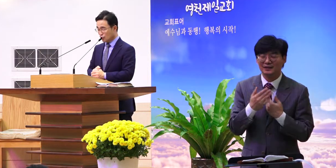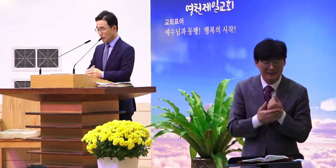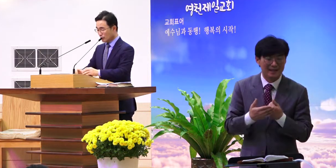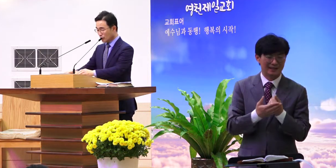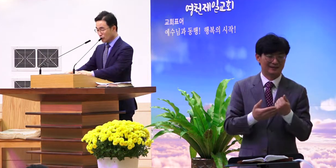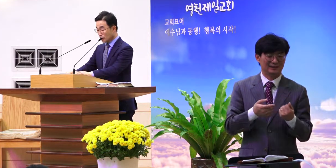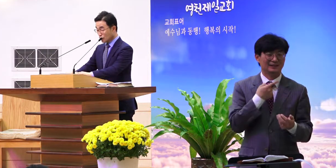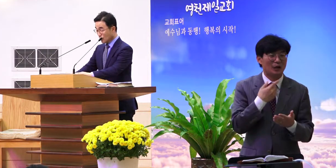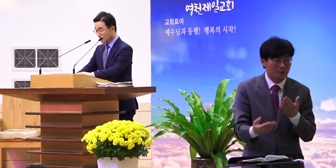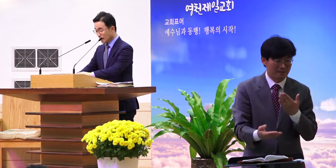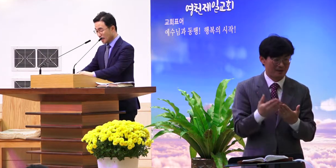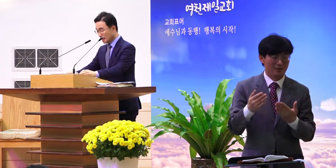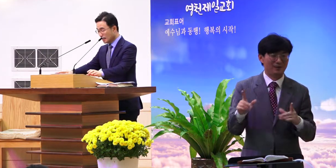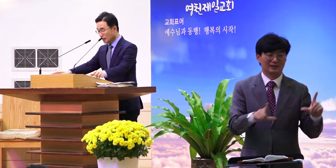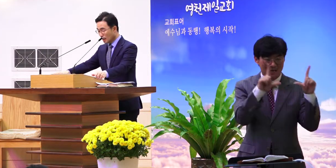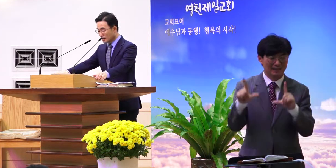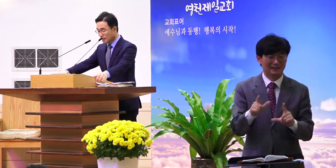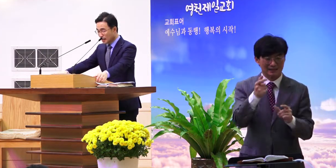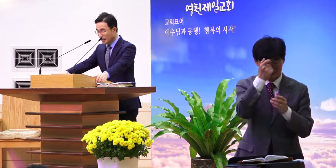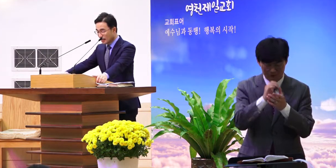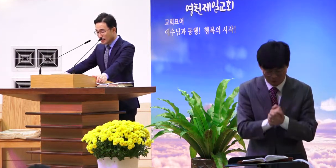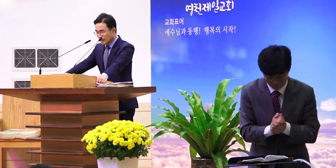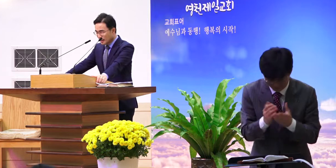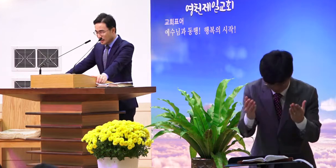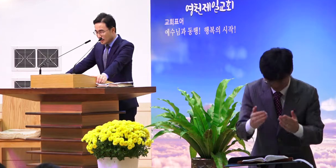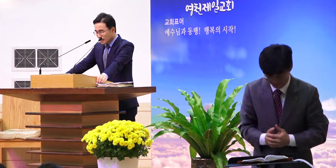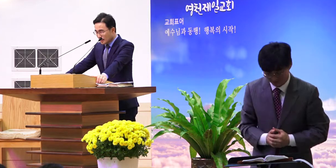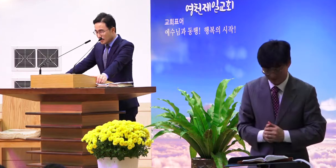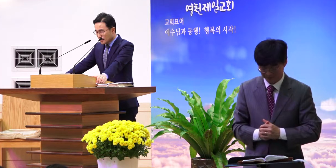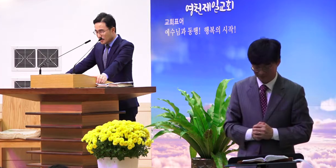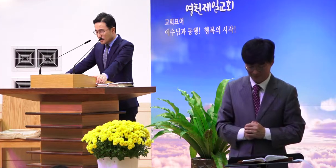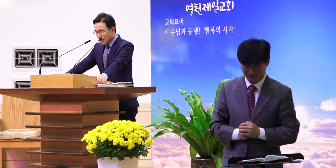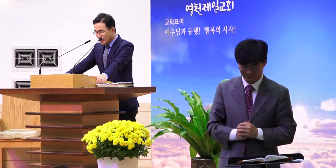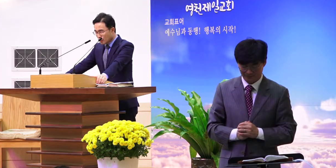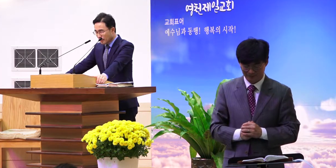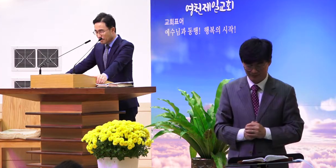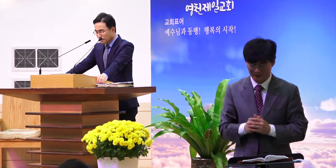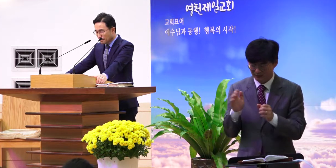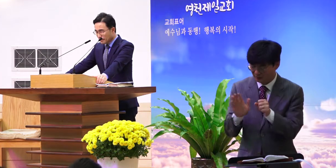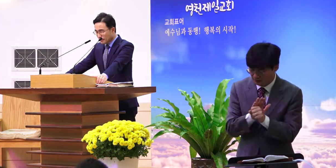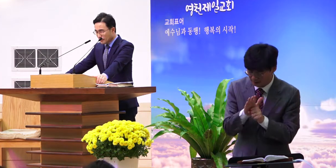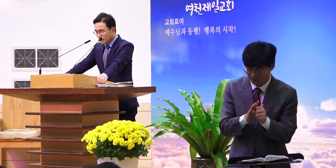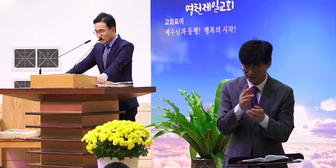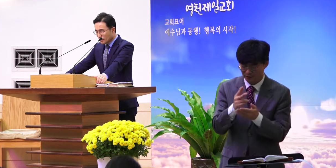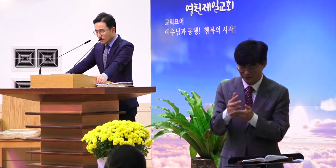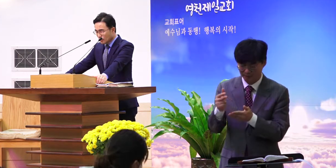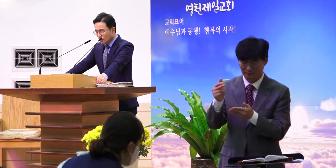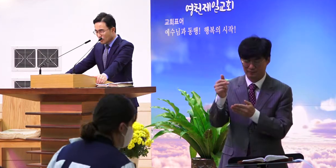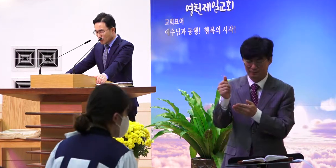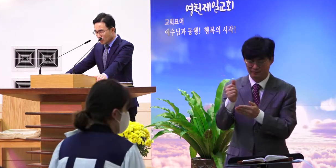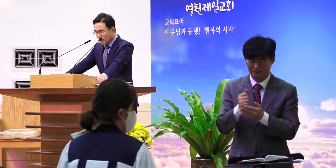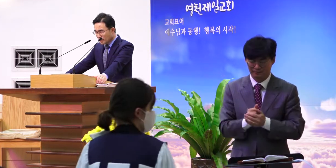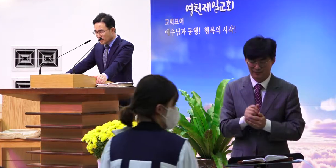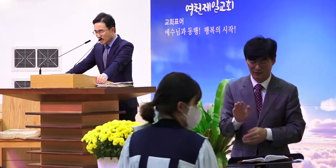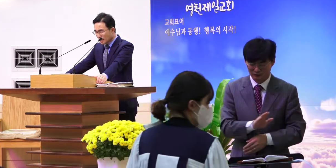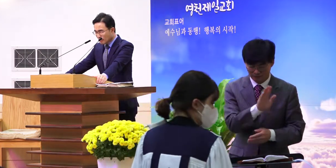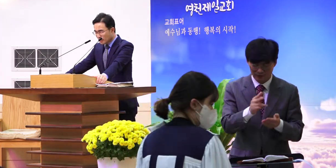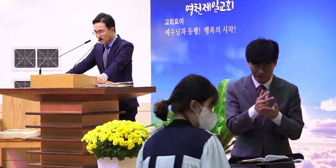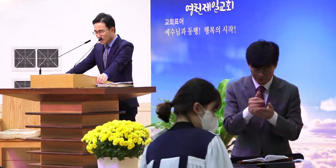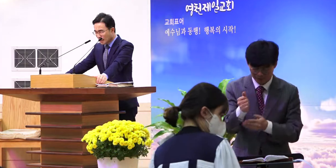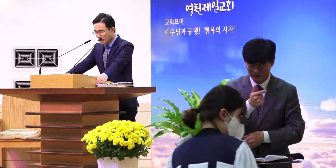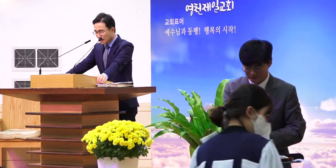있기를 주님의 이름으로 축복합니다. 기도하겠습니다. 사랑의 주님, 우리 주님의 크신